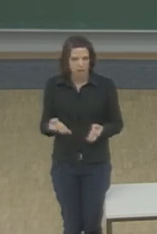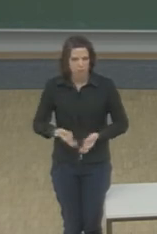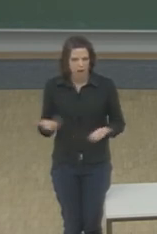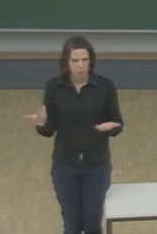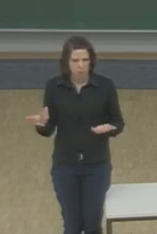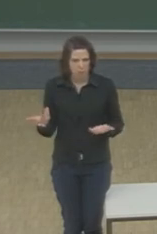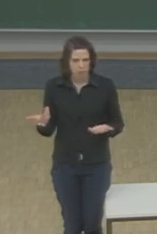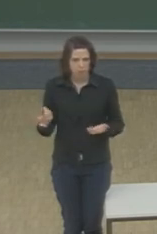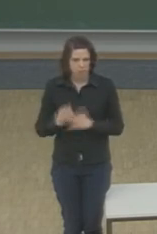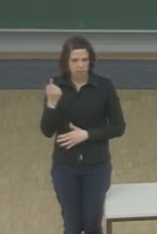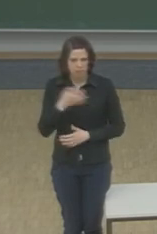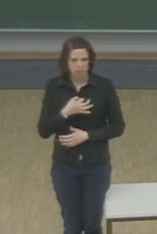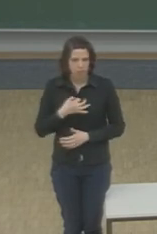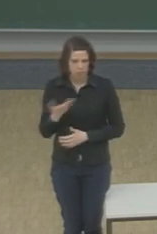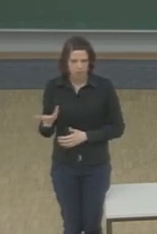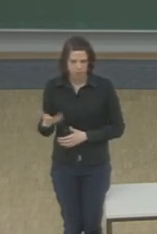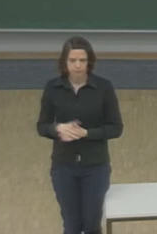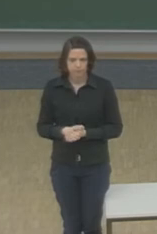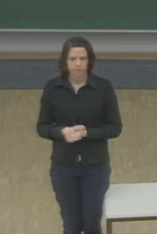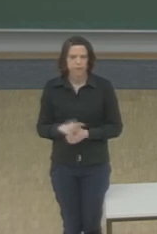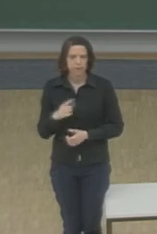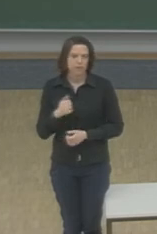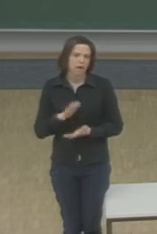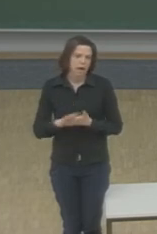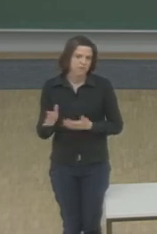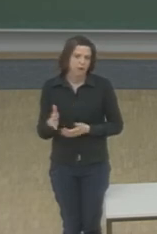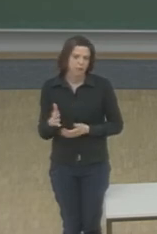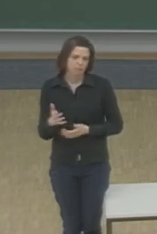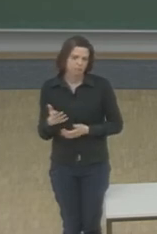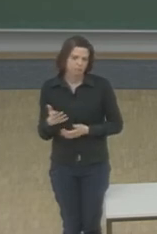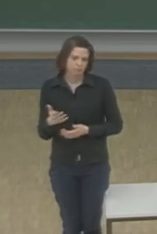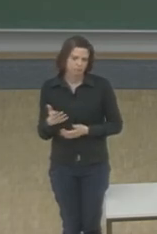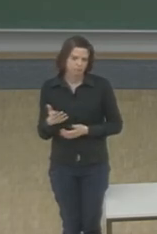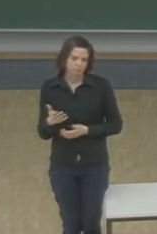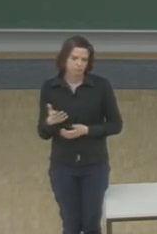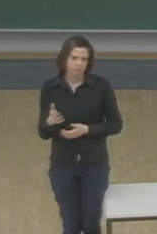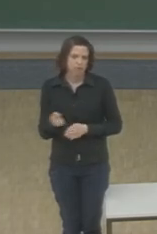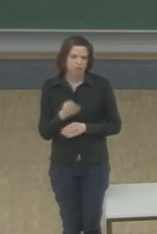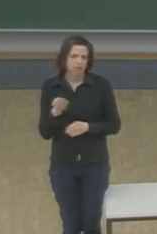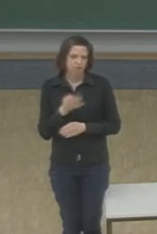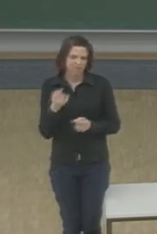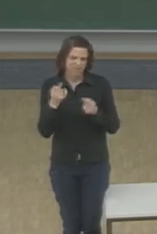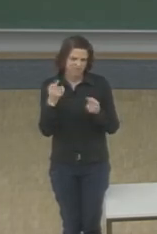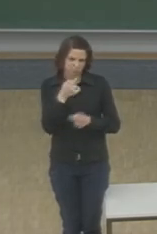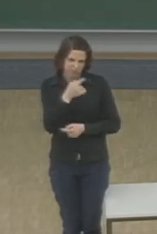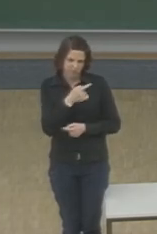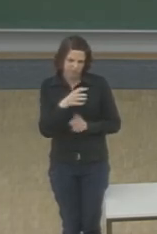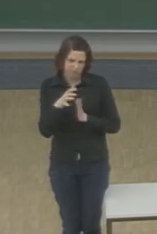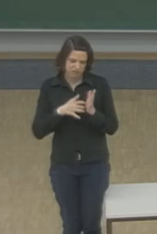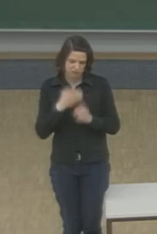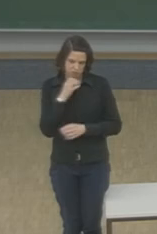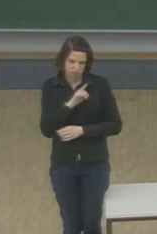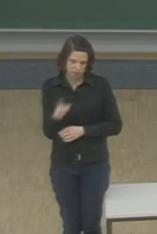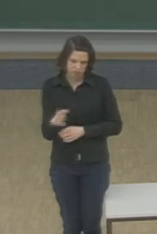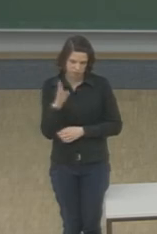Hervorhebung von mir. Und jetzt traue ich mich mal einfach weiter zu blättern, weil da sollen wir ja eh nicht mehr drüber diskutieren. Einer der wenigen